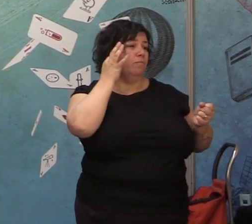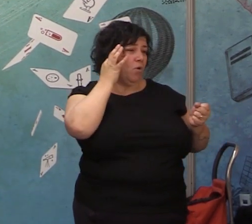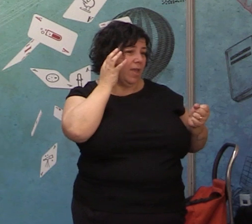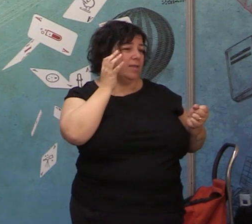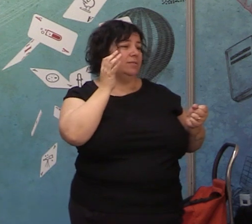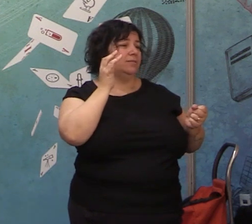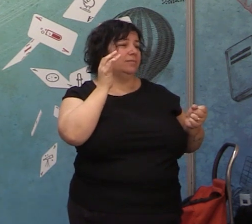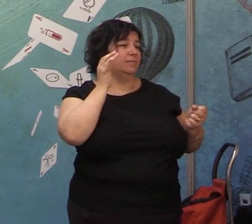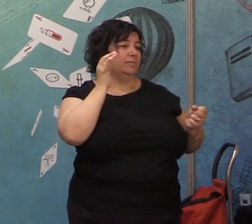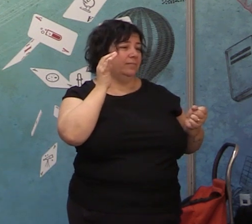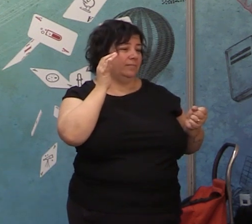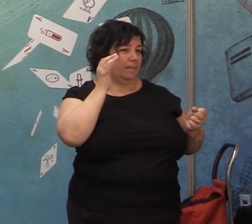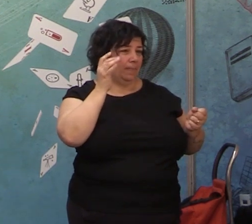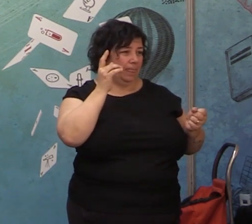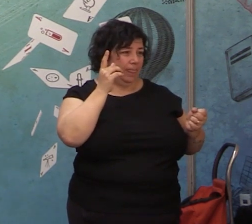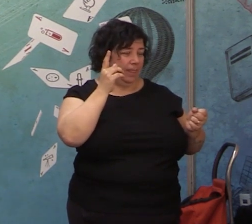tienen